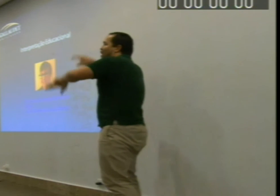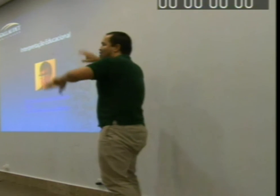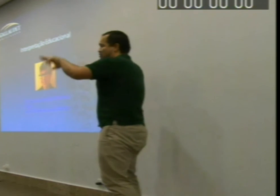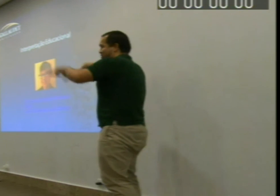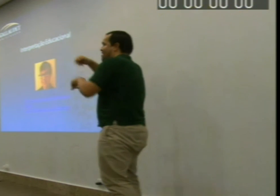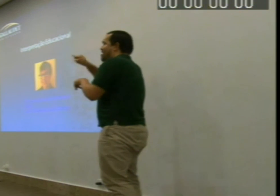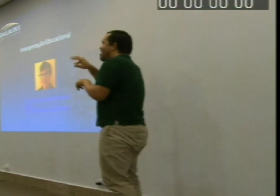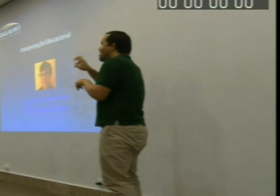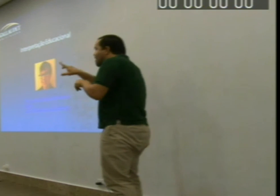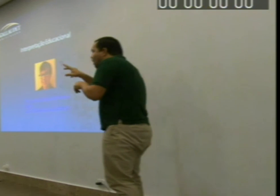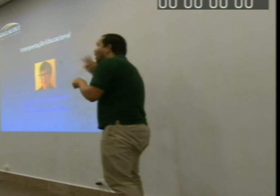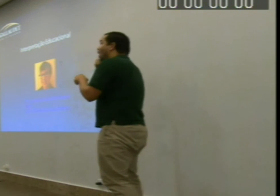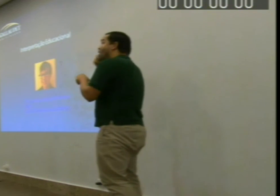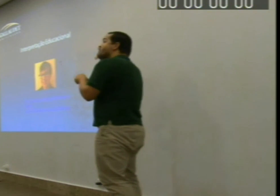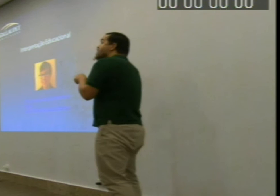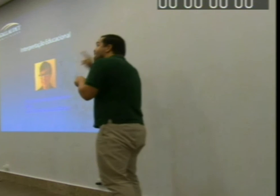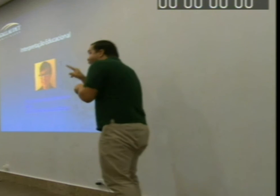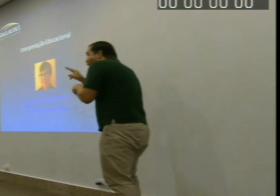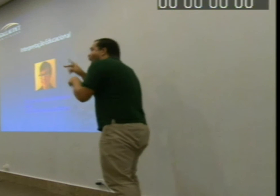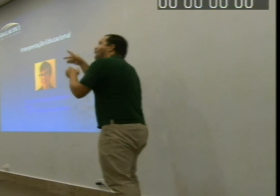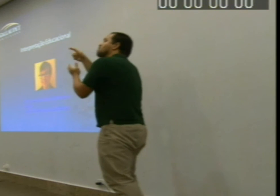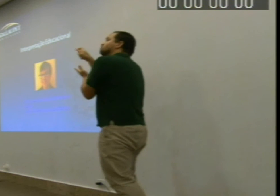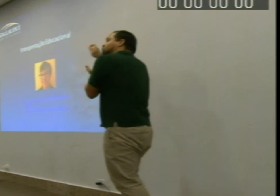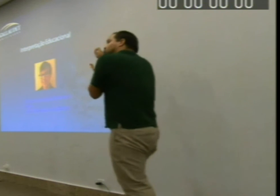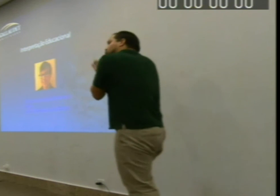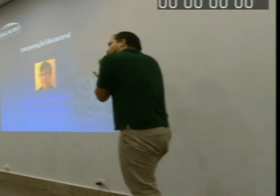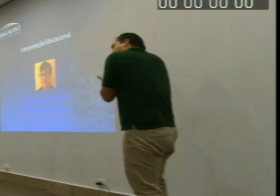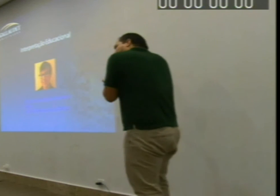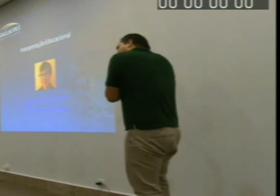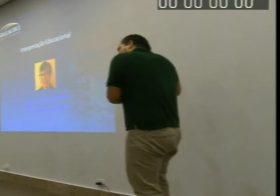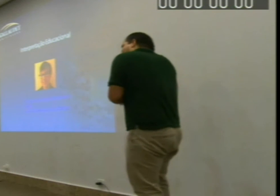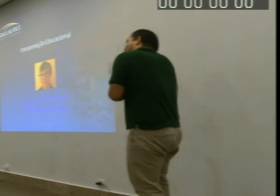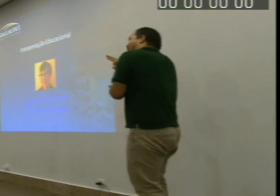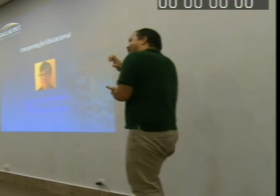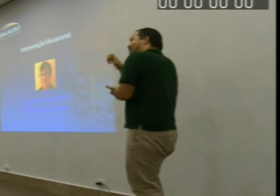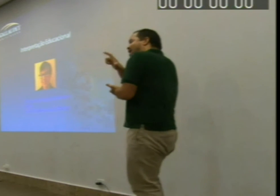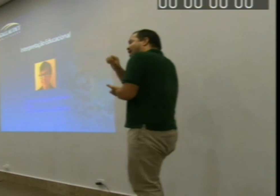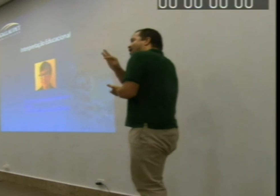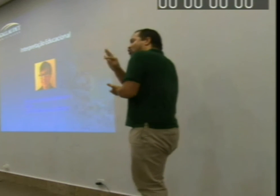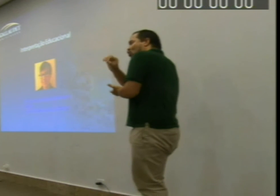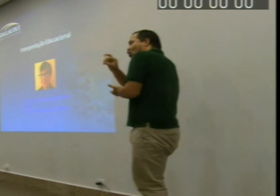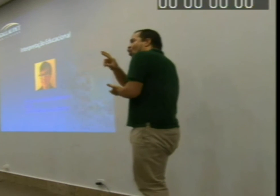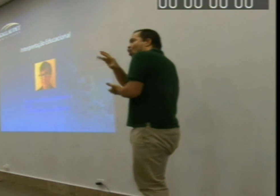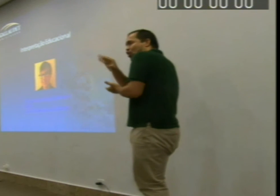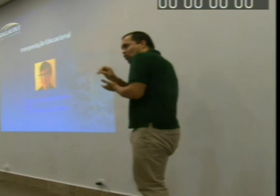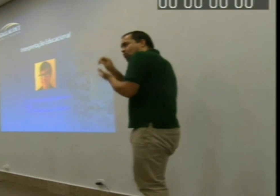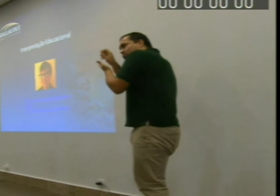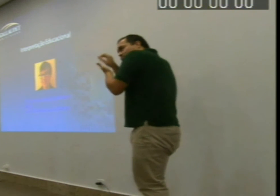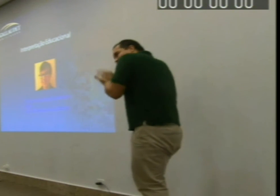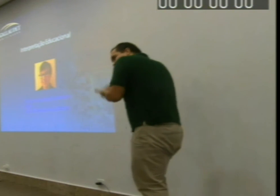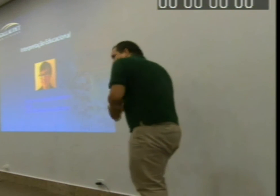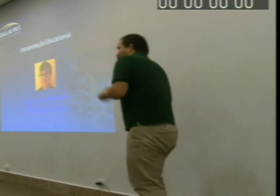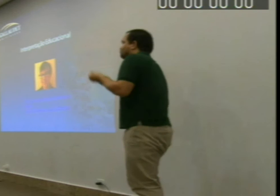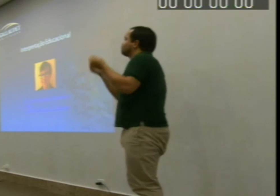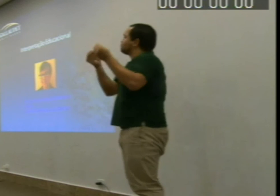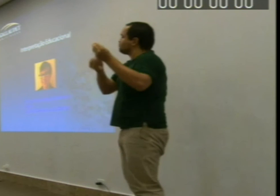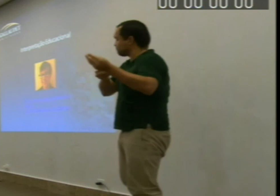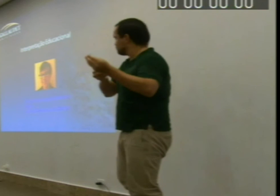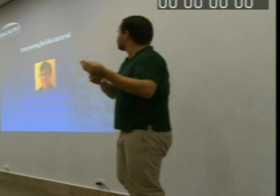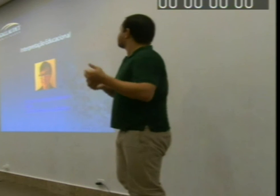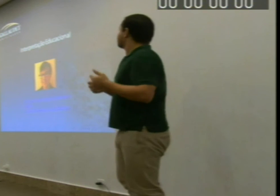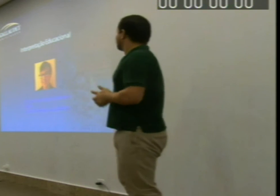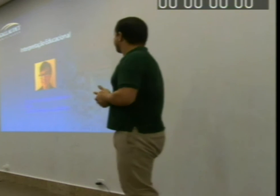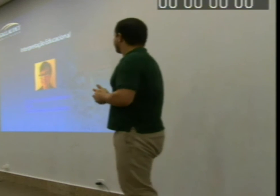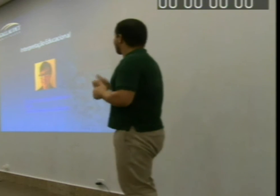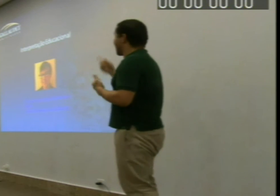de diferentes áreas eh de diferente nível também como que ele fazia a gente fazia essa observação fazia relatórios